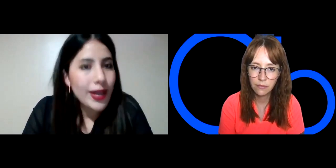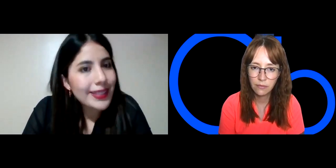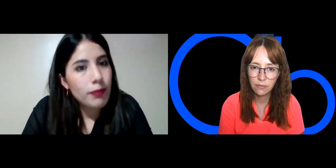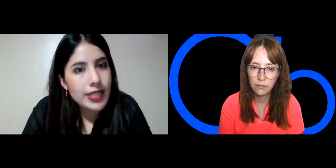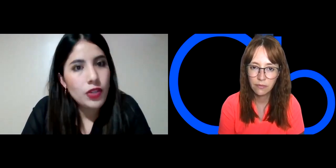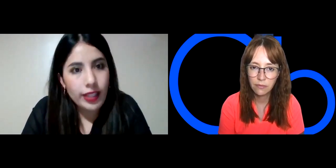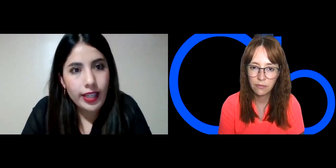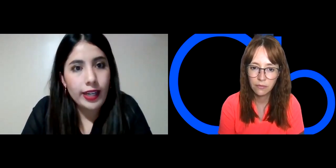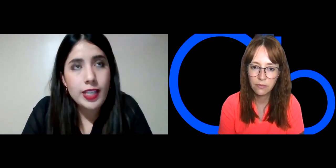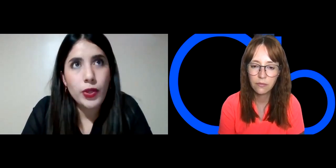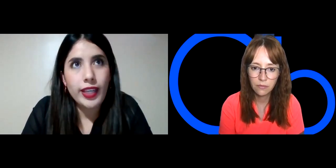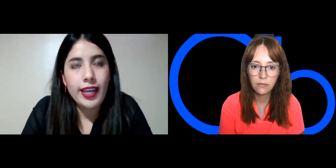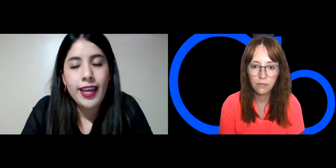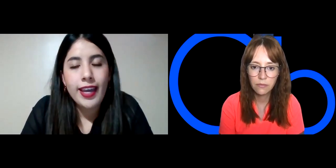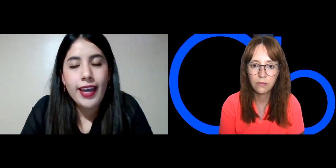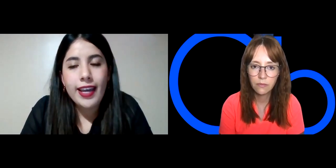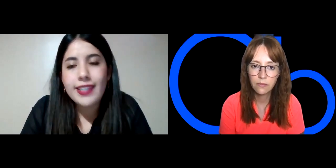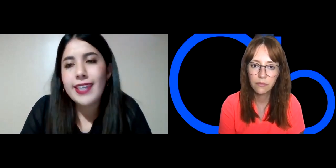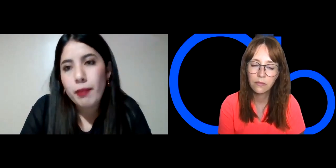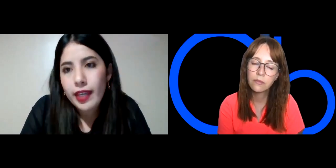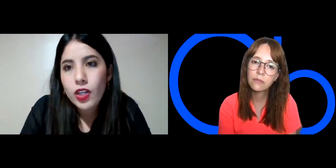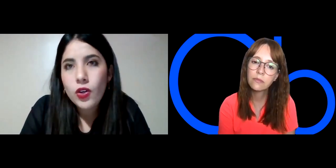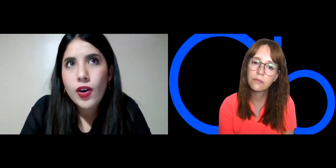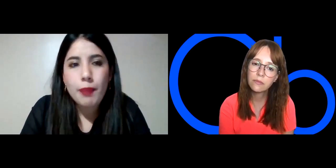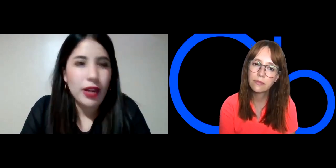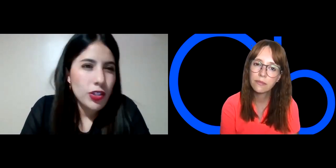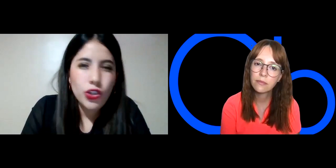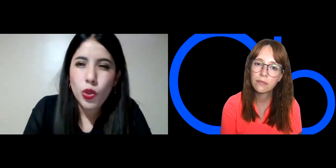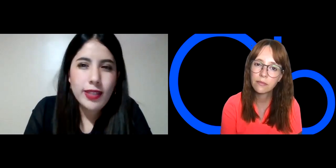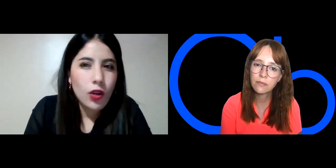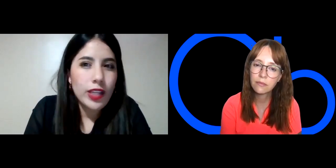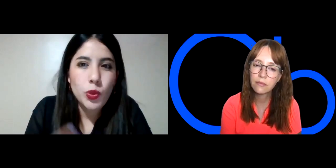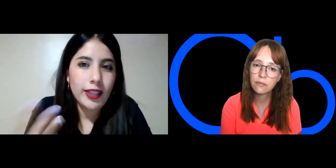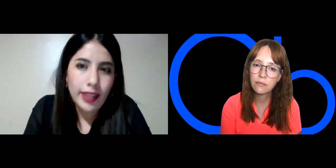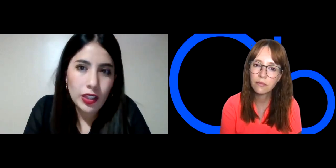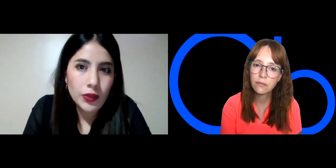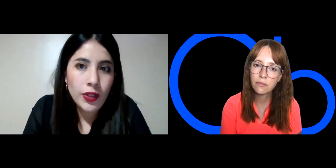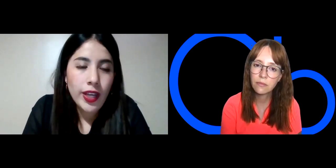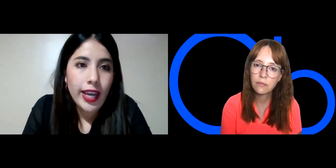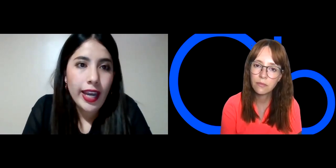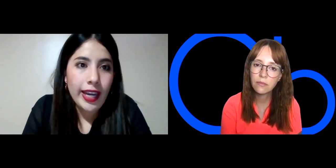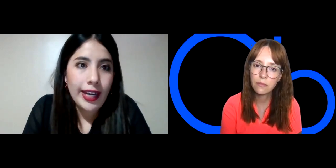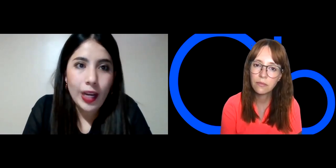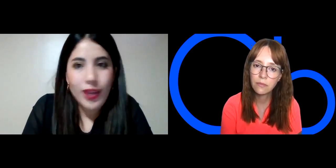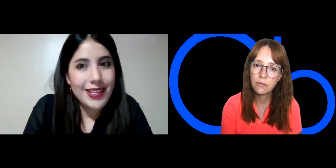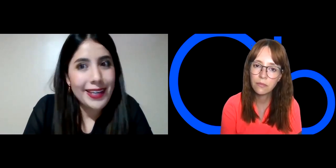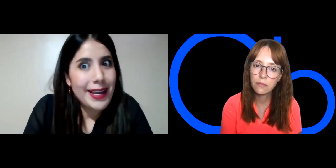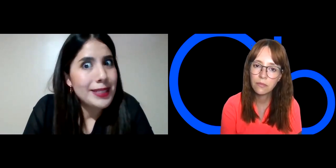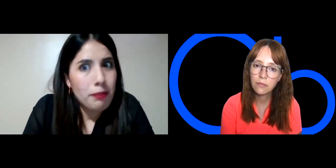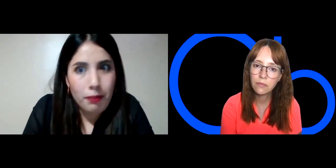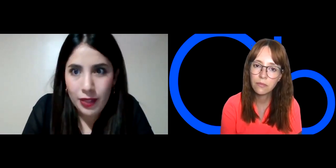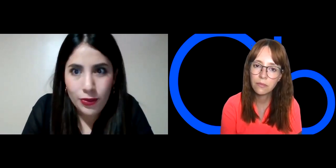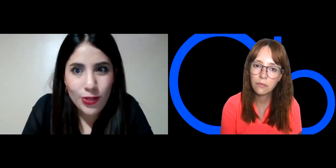son las que más lo requieren. Y es porque si en México la prevención no es algo que suene tanto, en lengua de